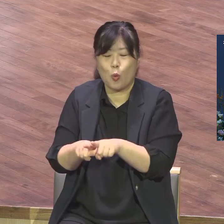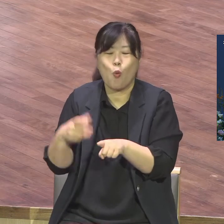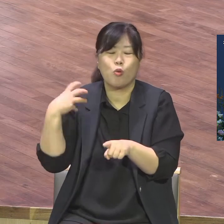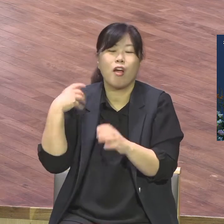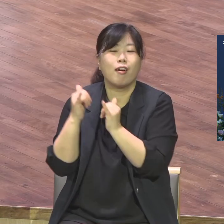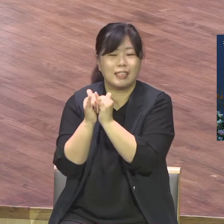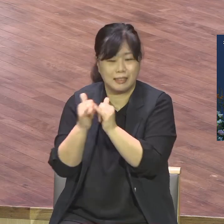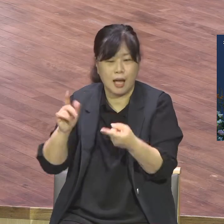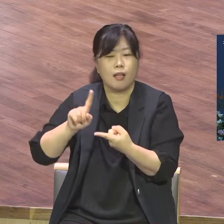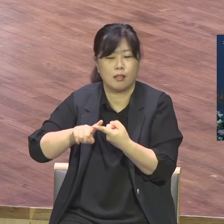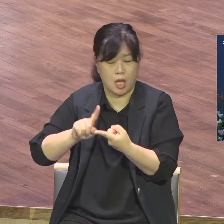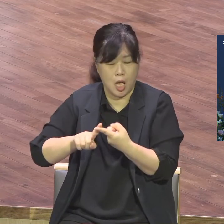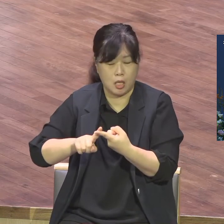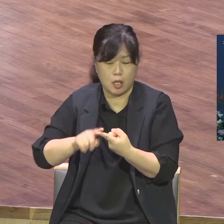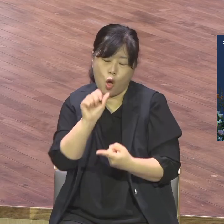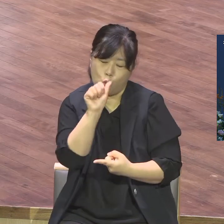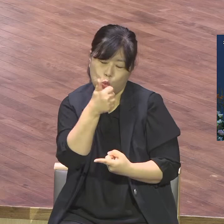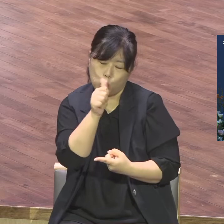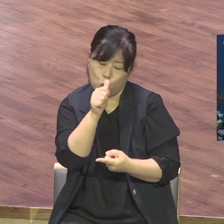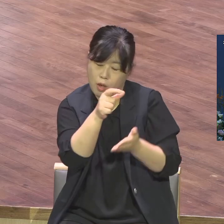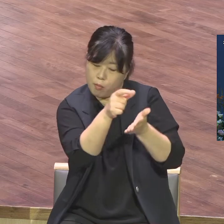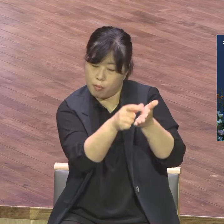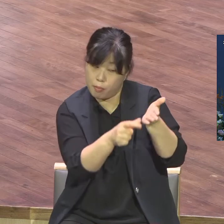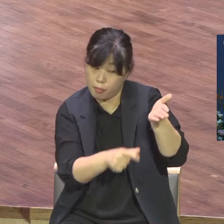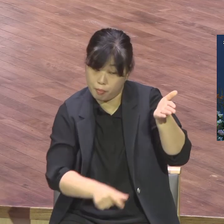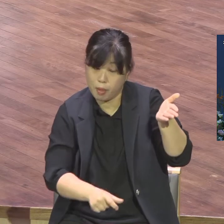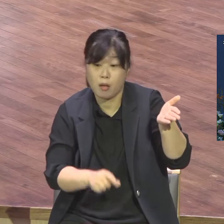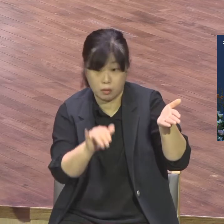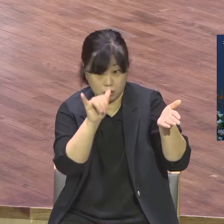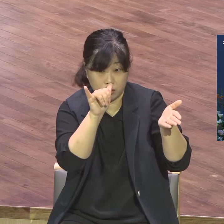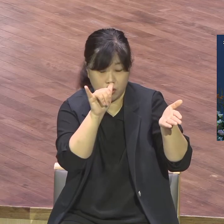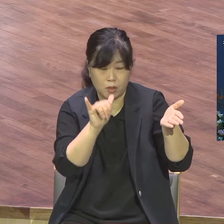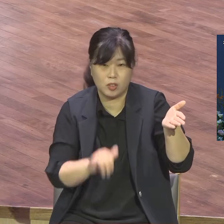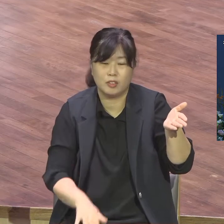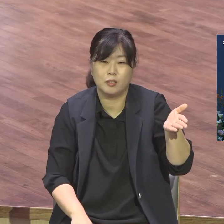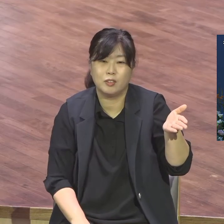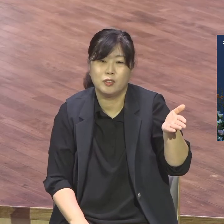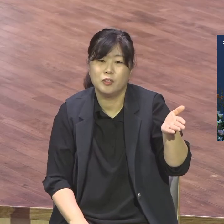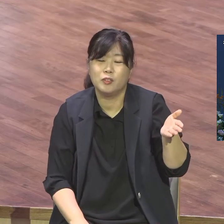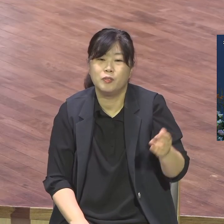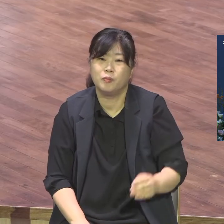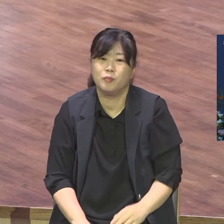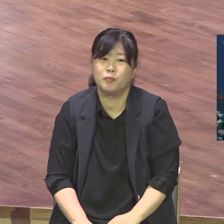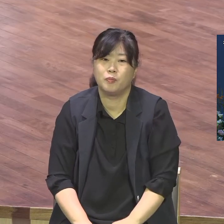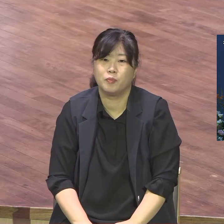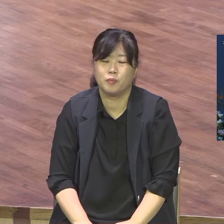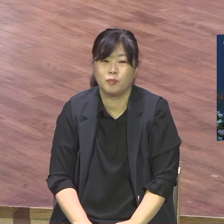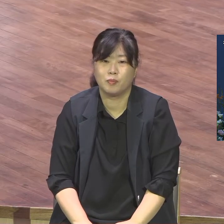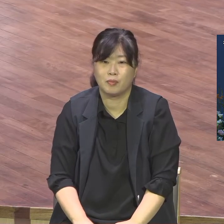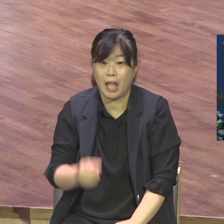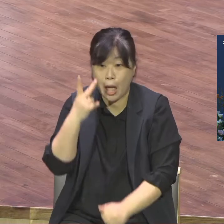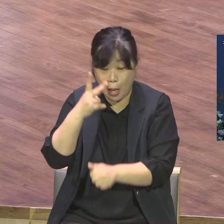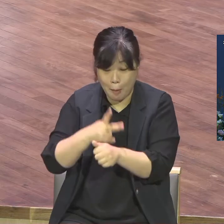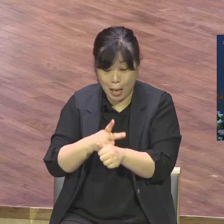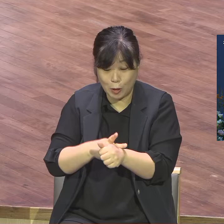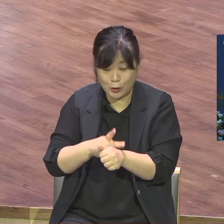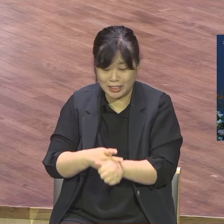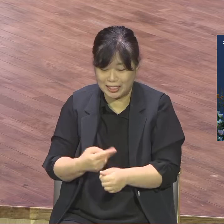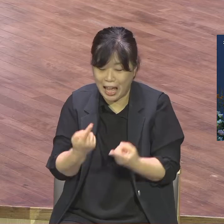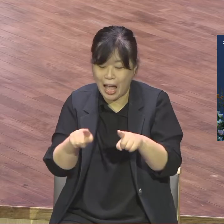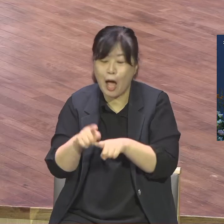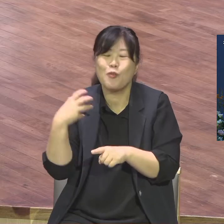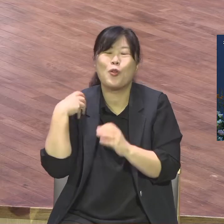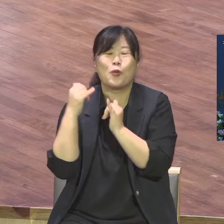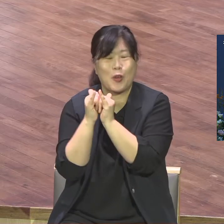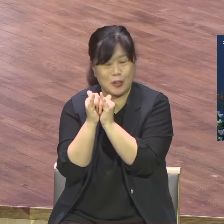동역자들을 마지막으로 언급을 쫙 하고 있습니다. 바울은 이들을 언급하면서 뭐라고 표현하냐?